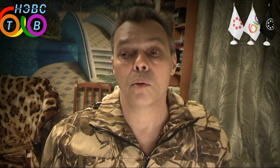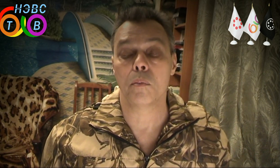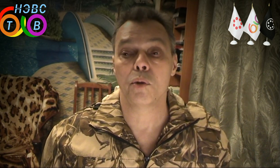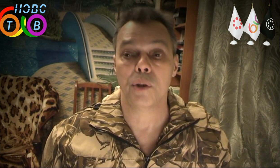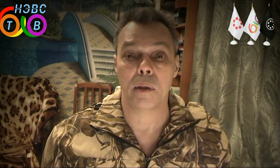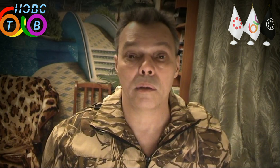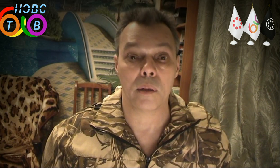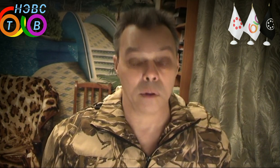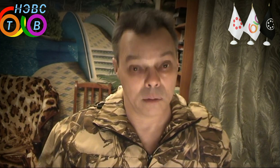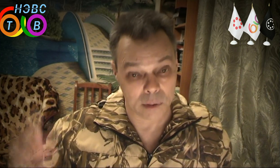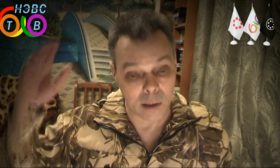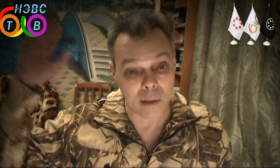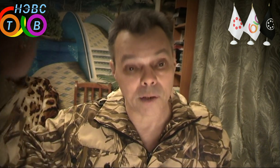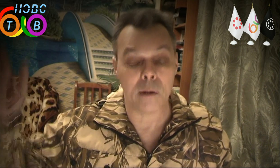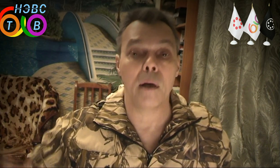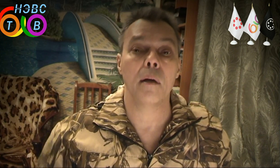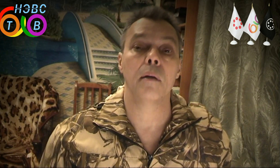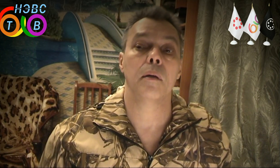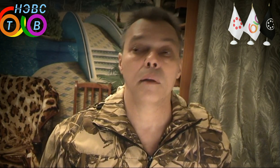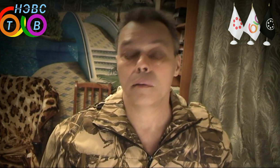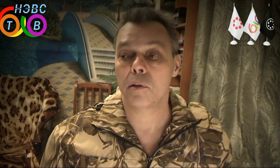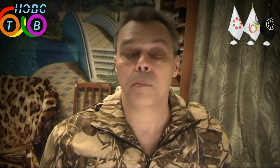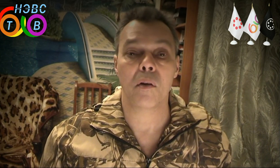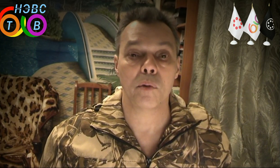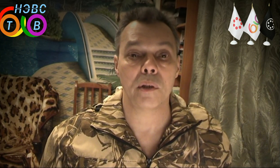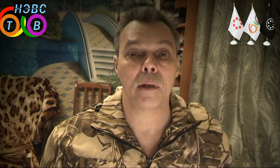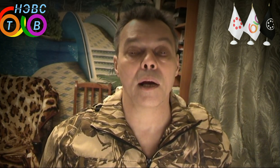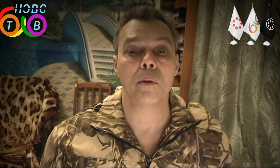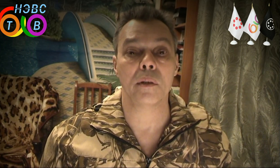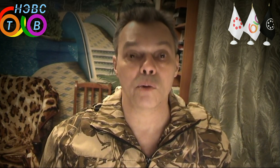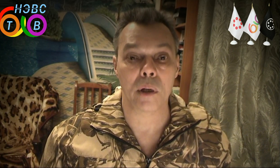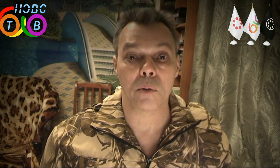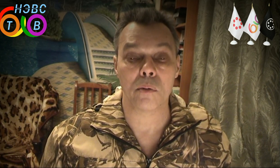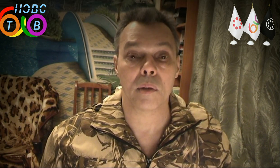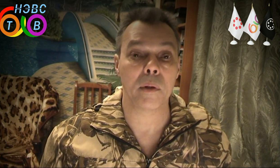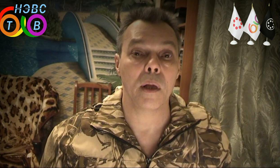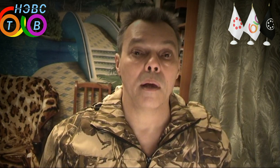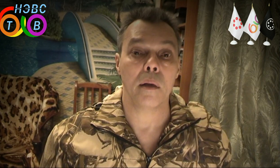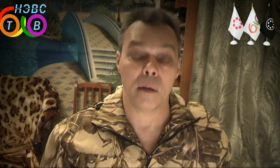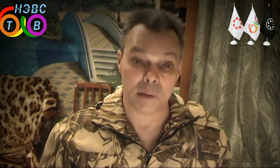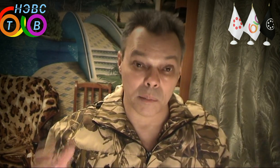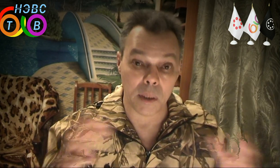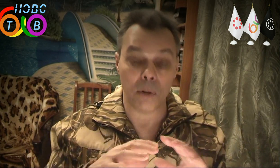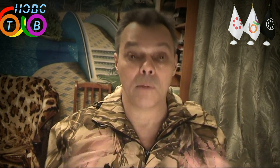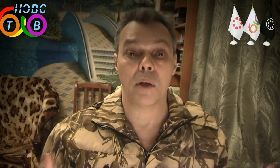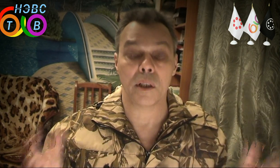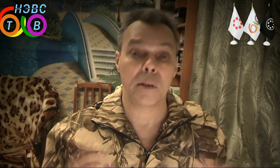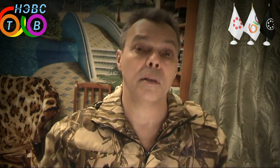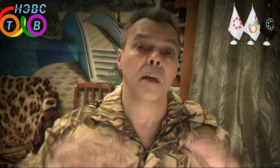тот мужчина, который стал однажды первым мужчиной для какой-то девушки, которую он забыл, и от семьи, вот его отношений, и от